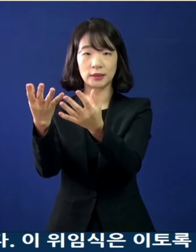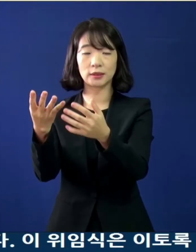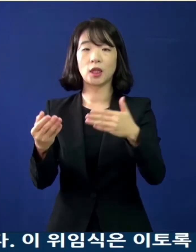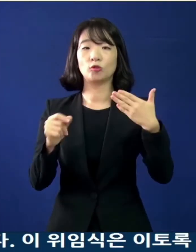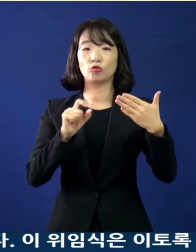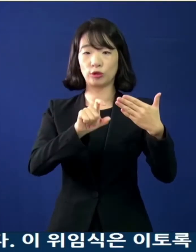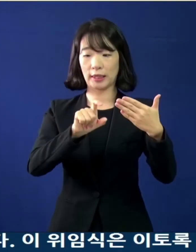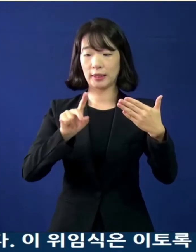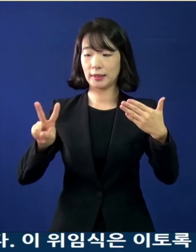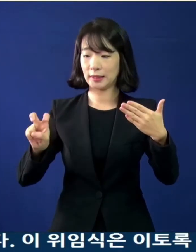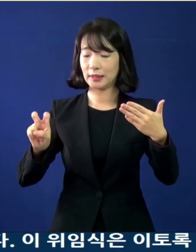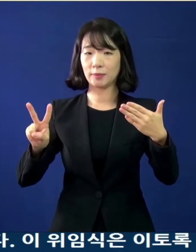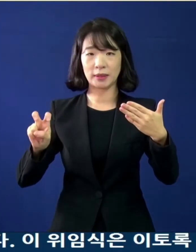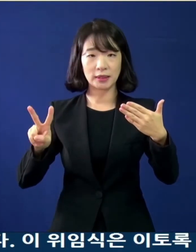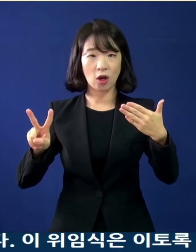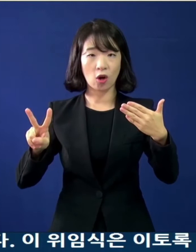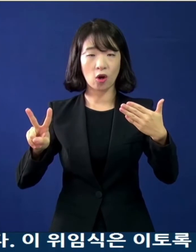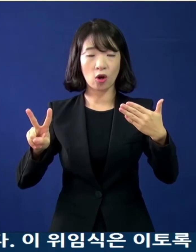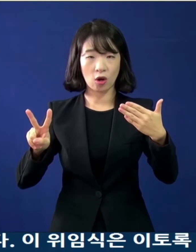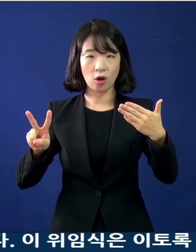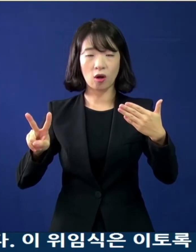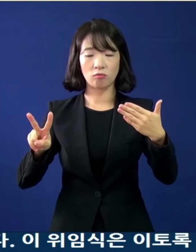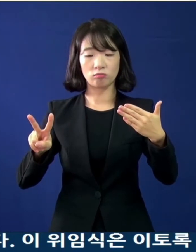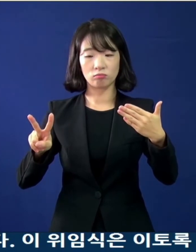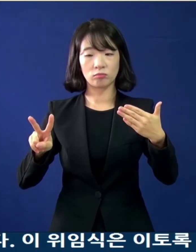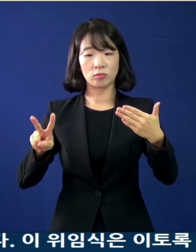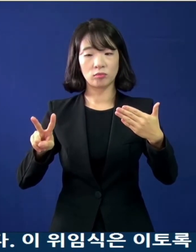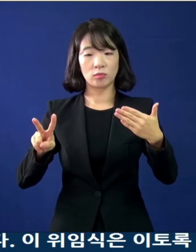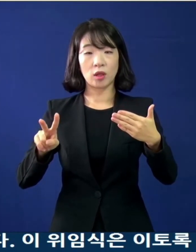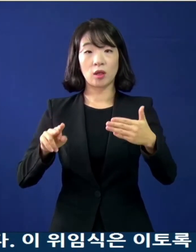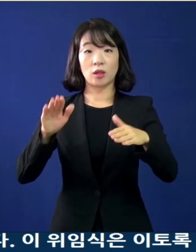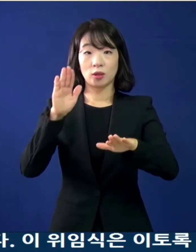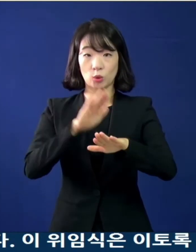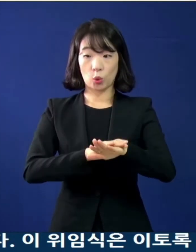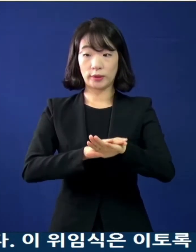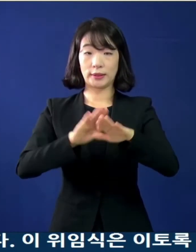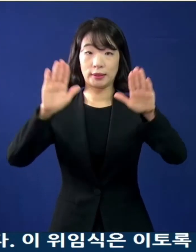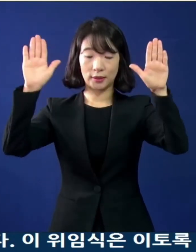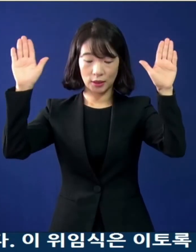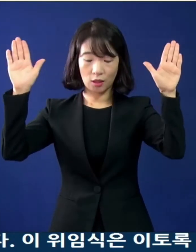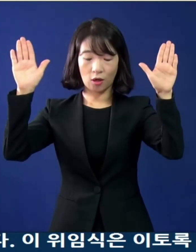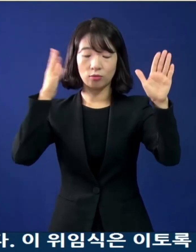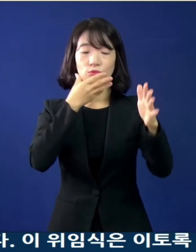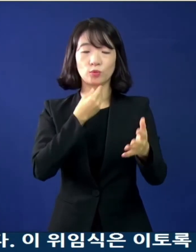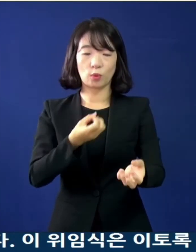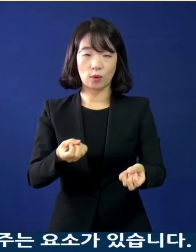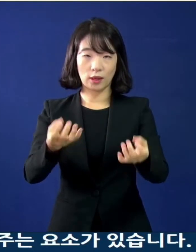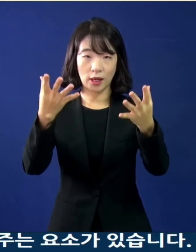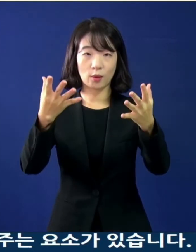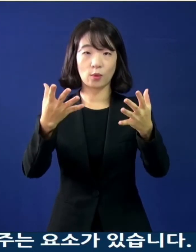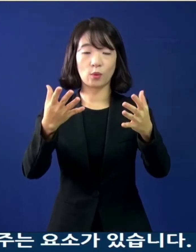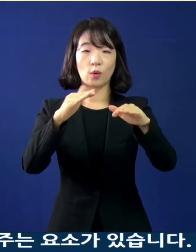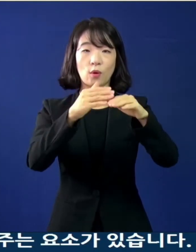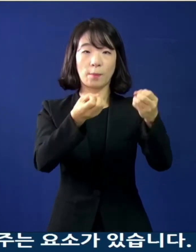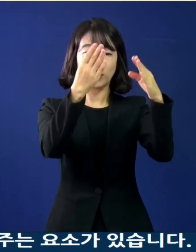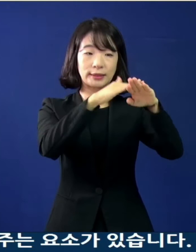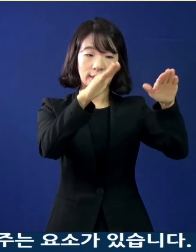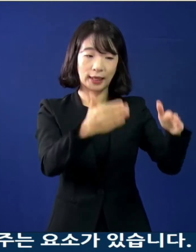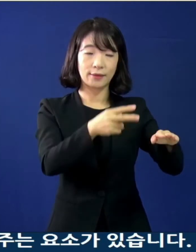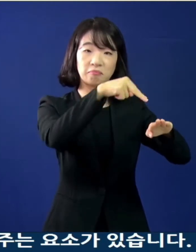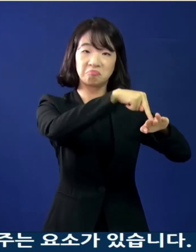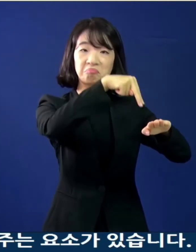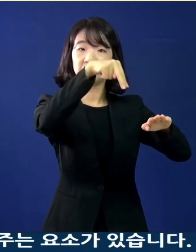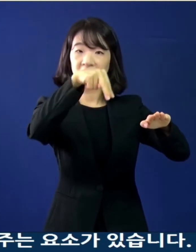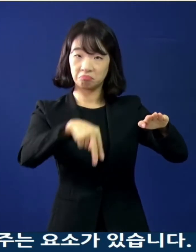22절에 형식적으로 위임식이 끝나는, 손을 들어 축복하고 번제단에서 내려오는 것에 있지 않고 그 다음에